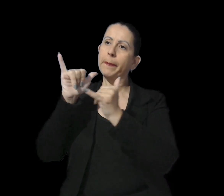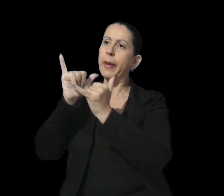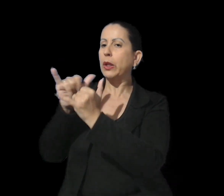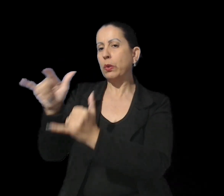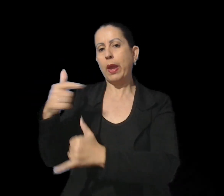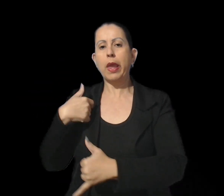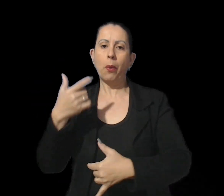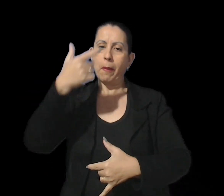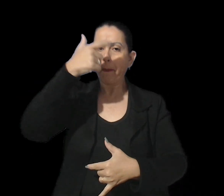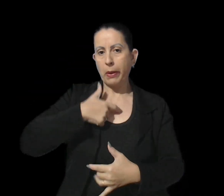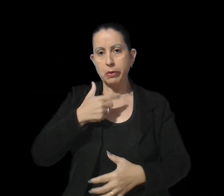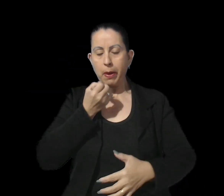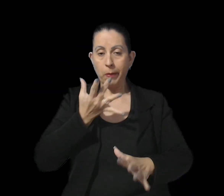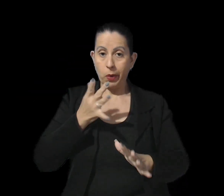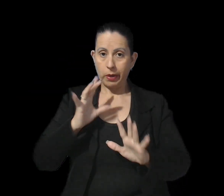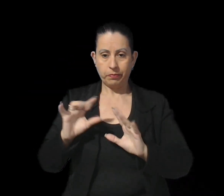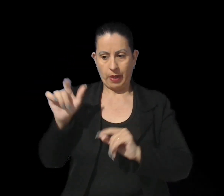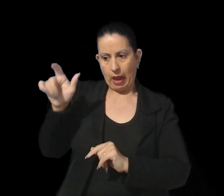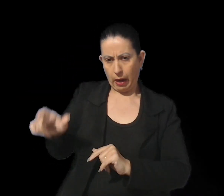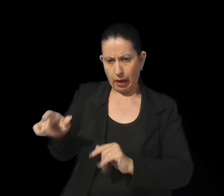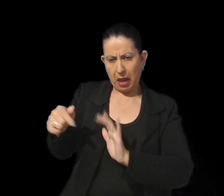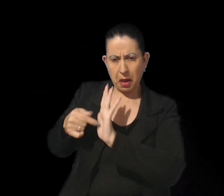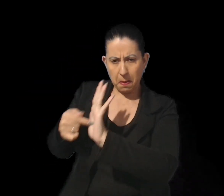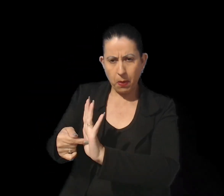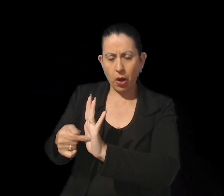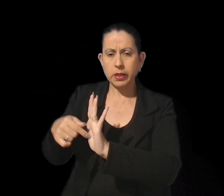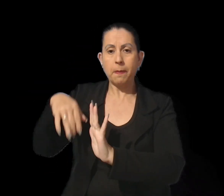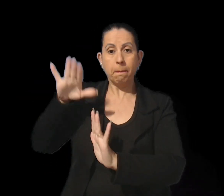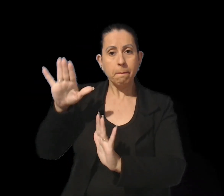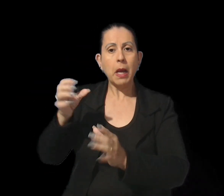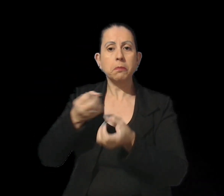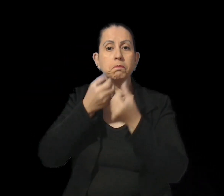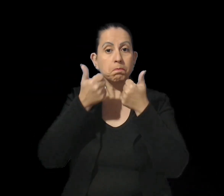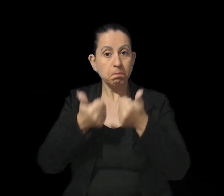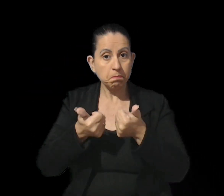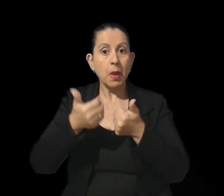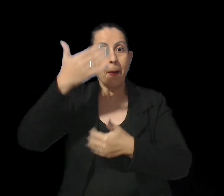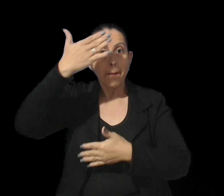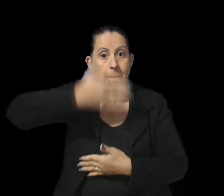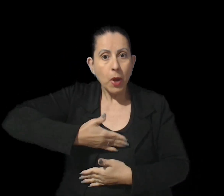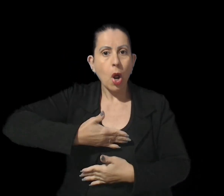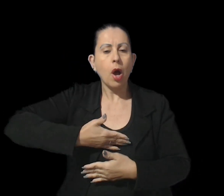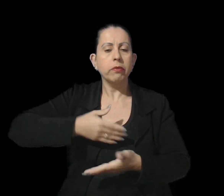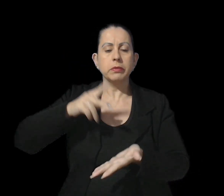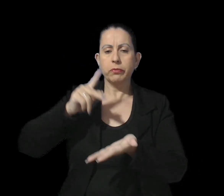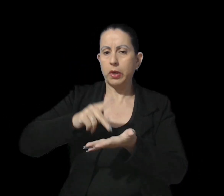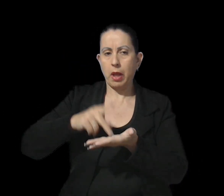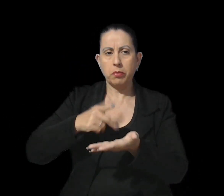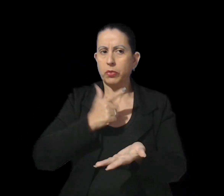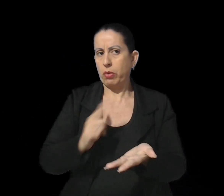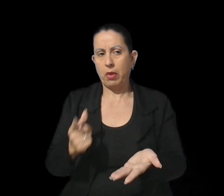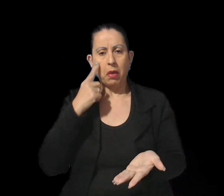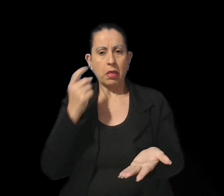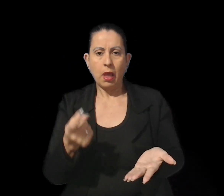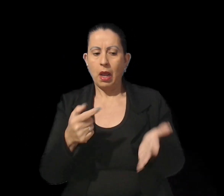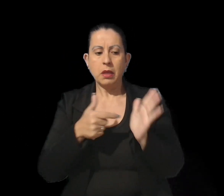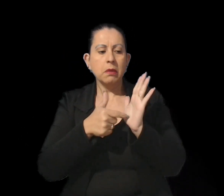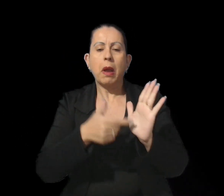contenda. Aquele que se mostra mais conciliador, que prova mais desinteresse, caridade e verdadeira grandeza